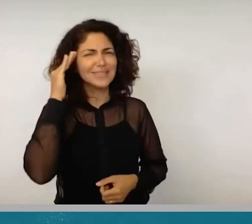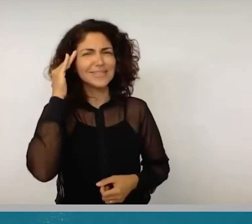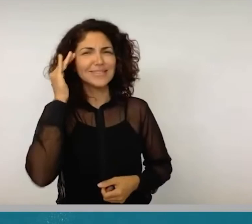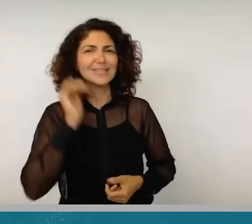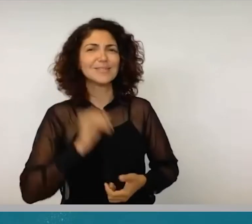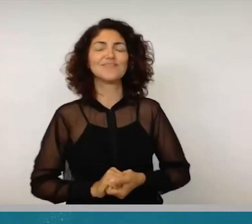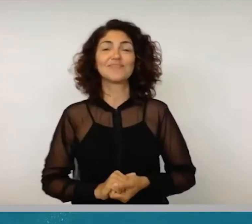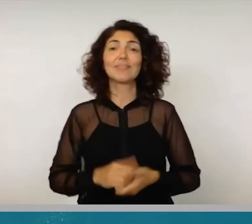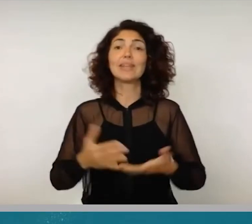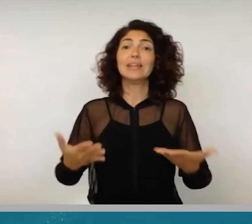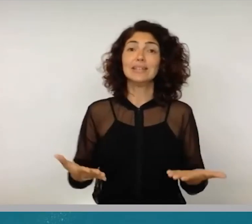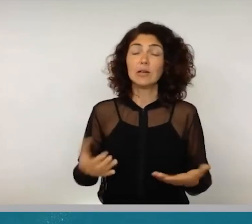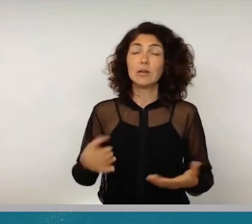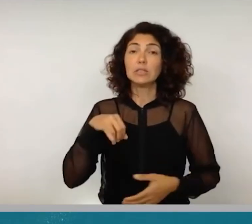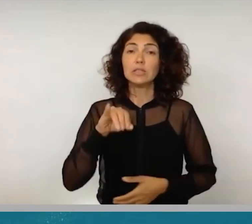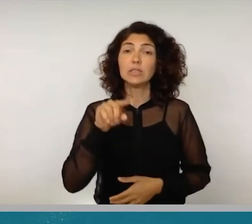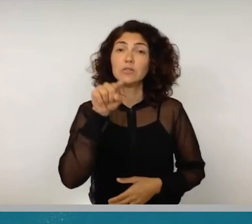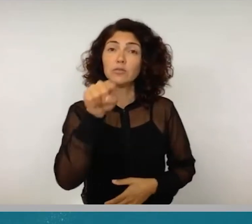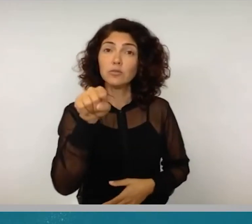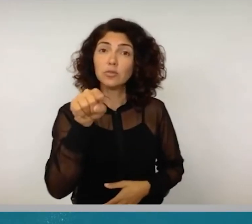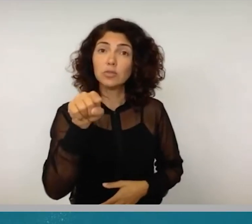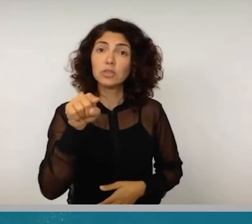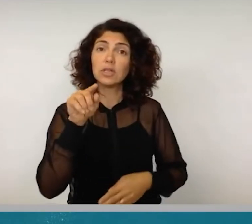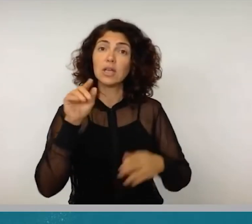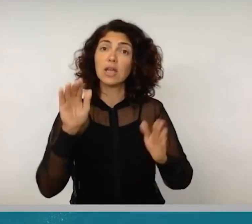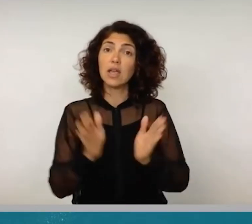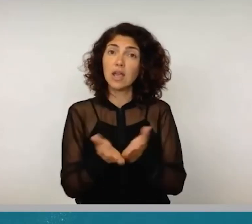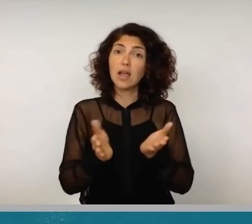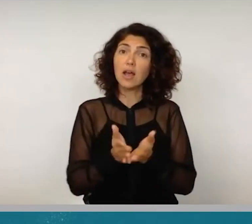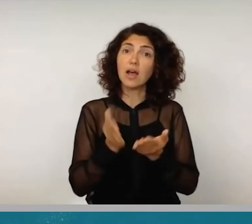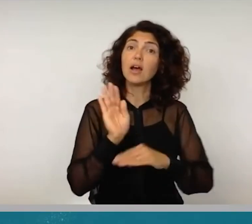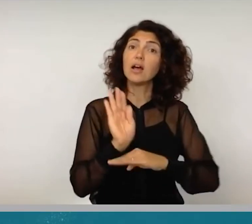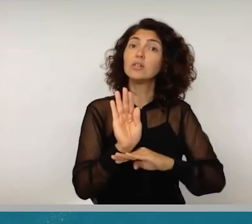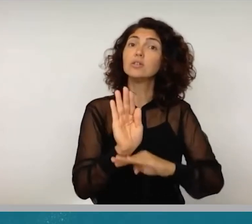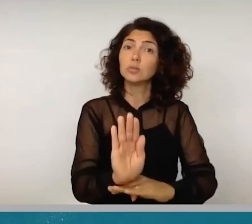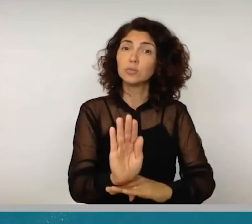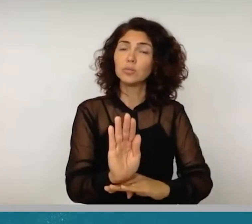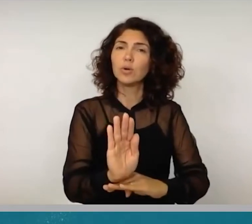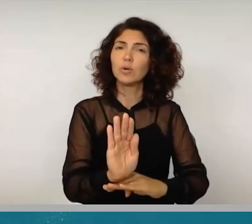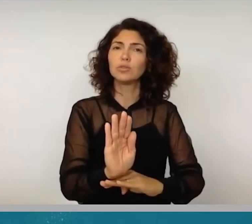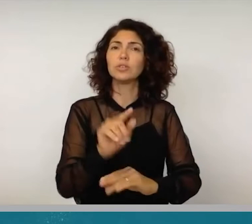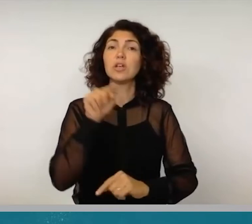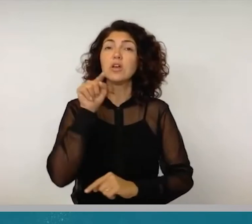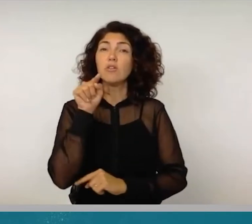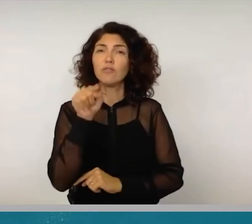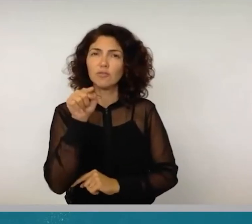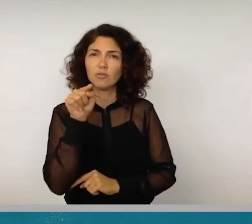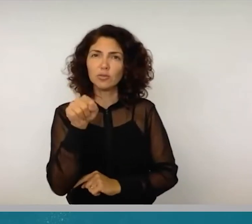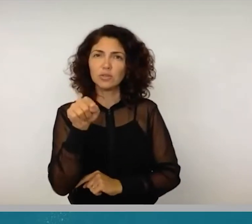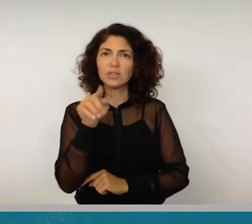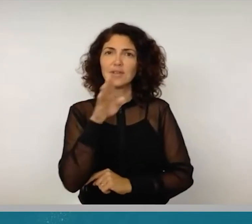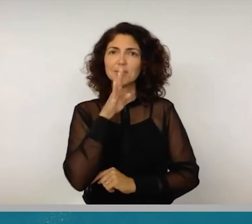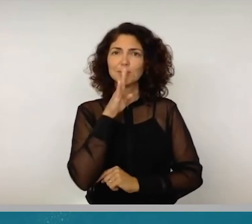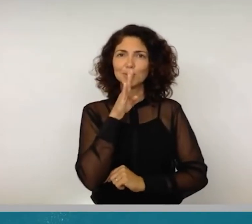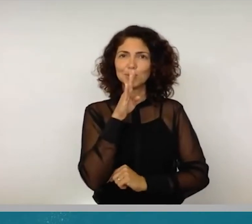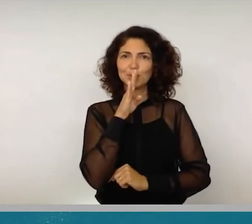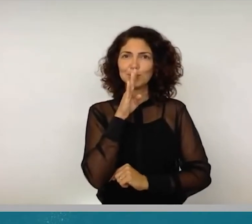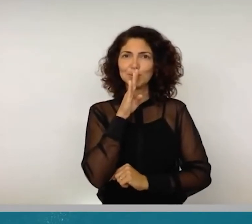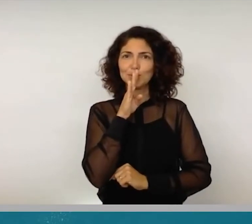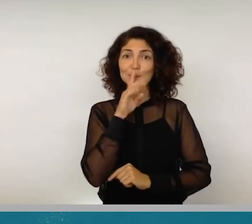o que faz a tua mão direita, para que a tua esmola fique em secreto, e teu